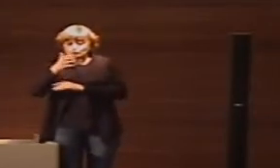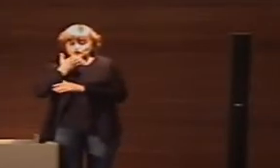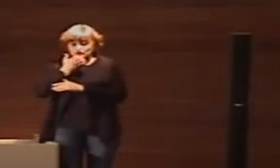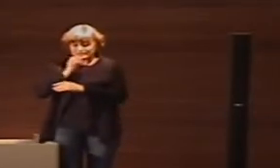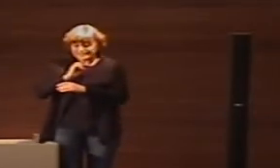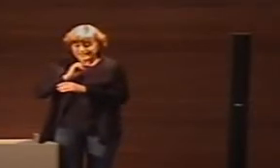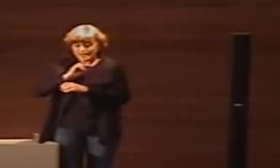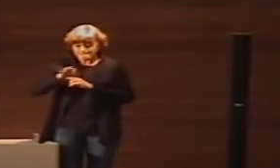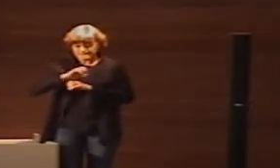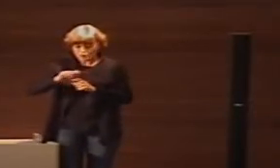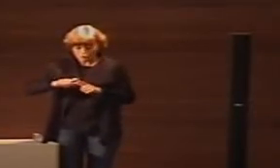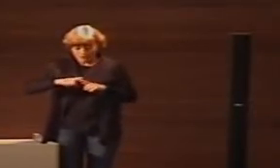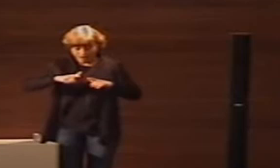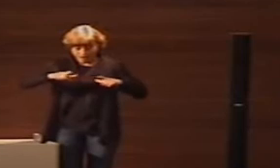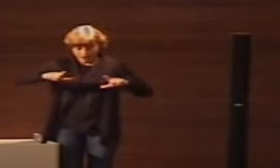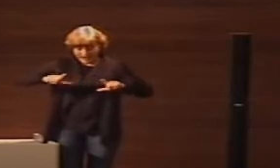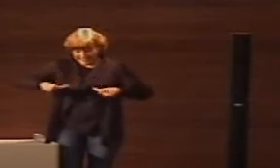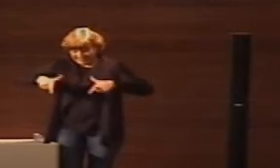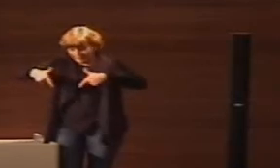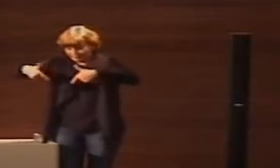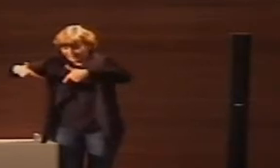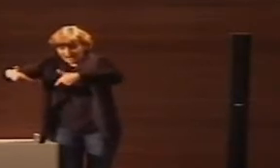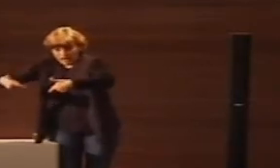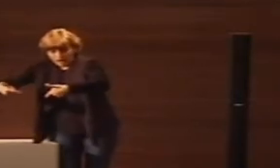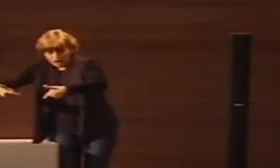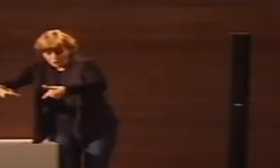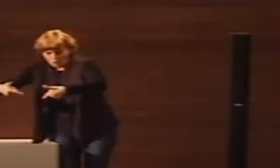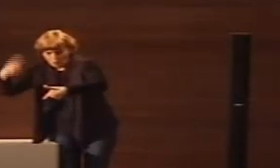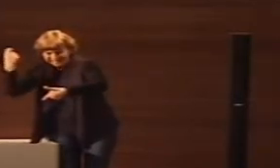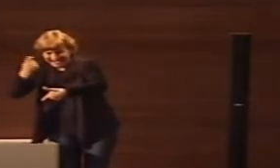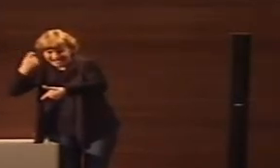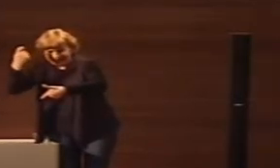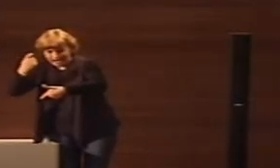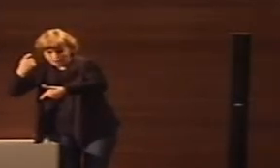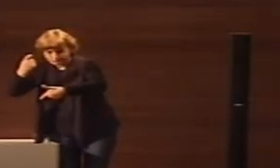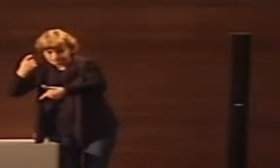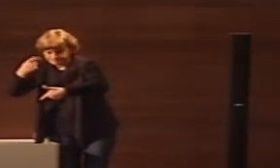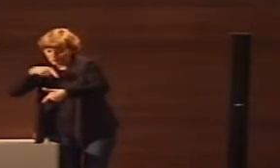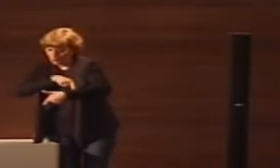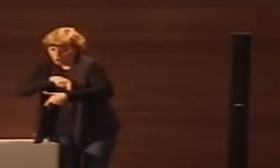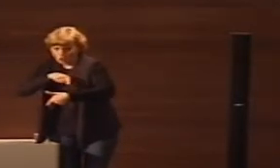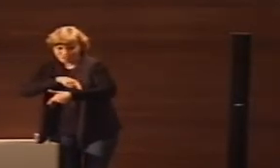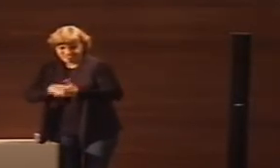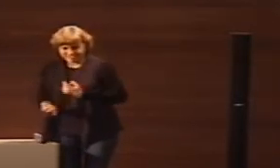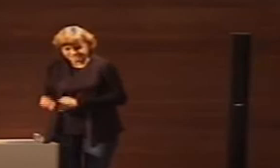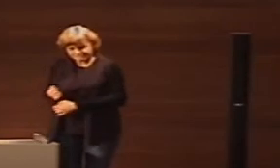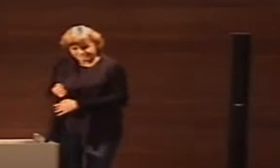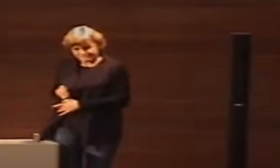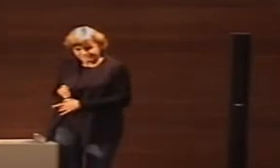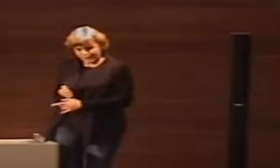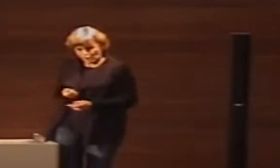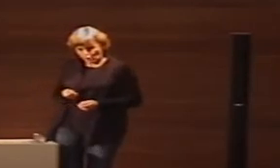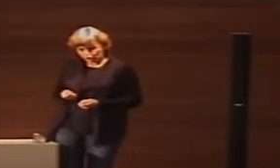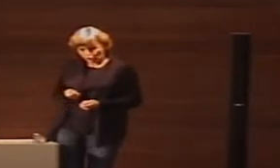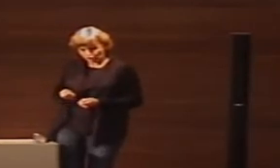caro y, por tanto, reciclar pasa a ser más barato, ¿no? Entonces, hasta entonces era un tema de los convencidos. A partir de ese momento, pues también